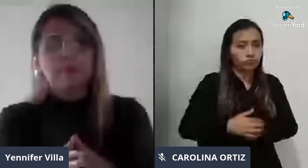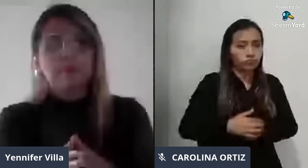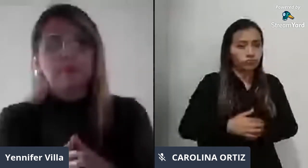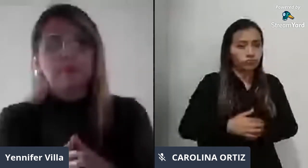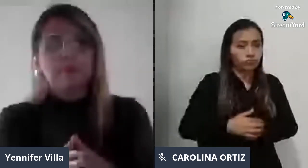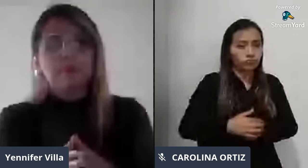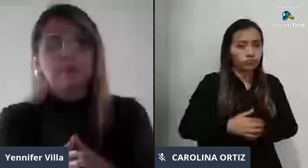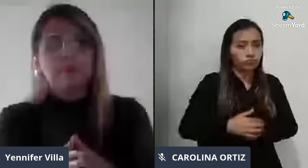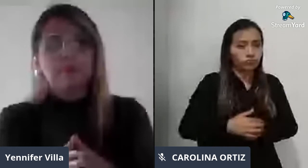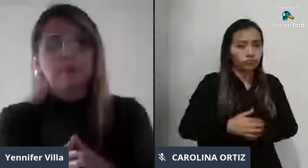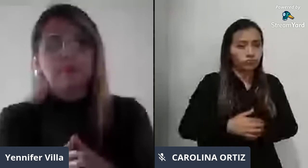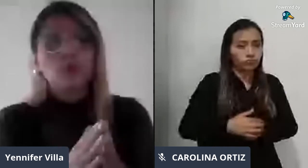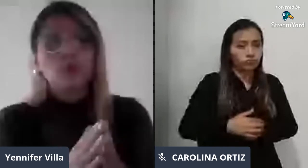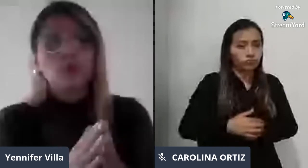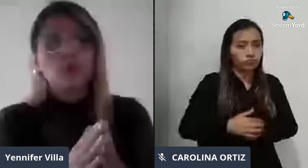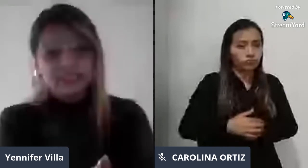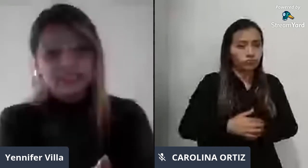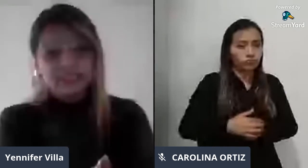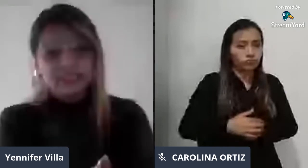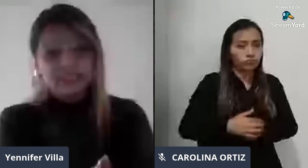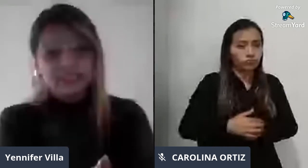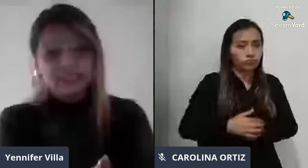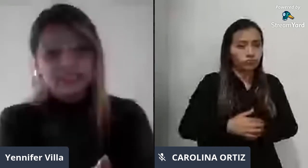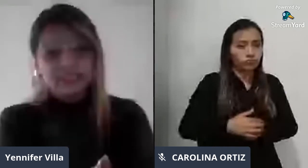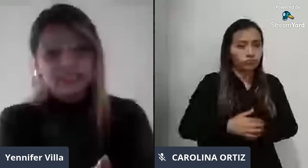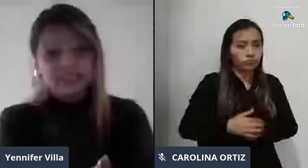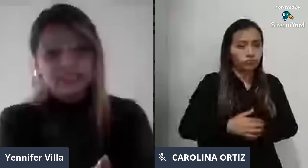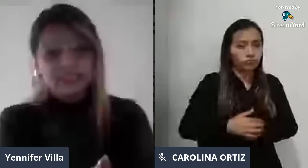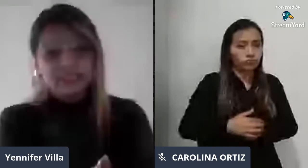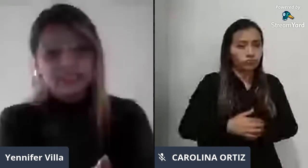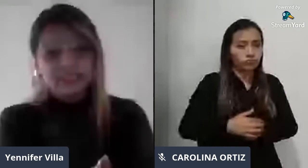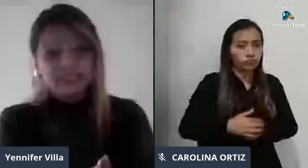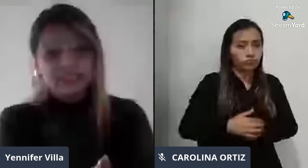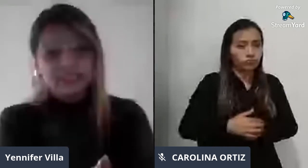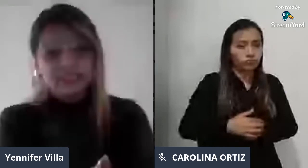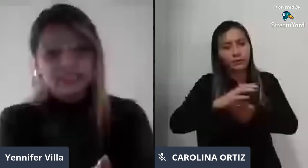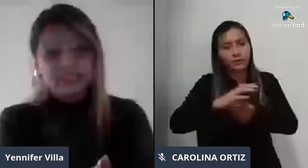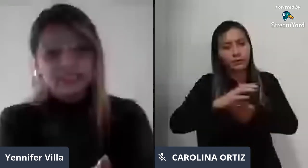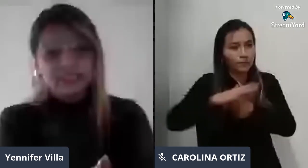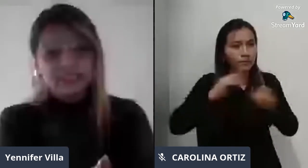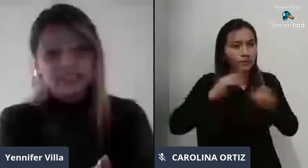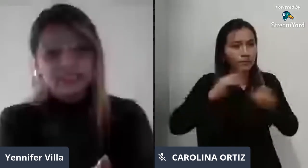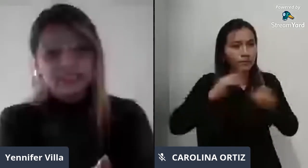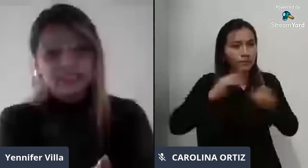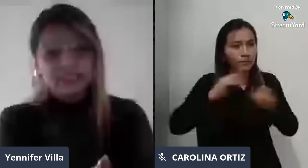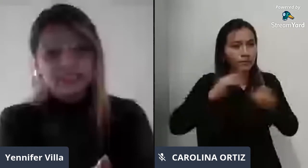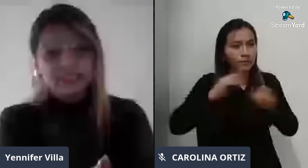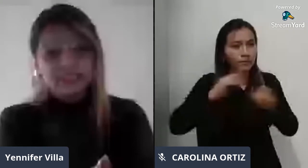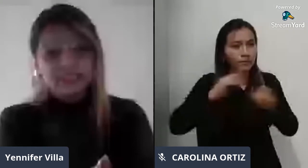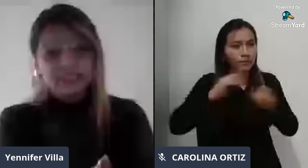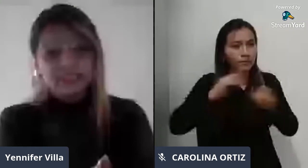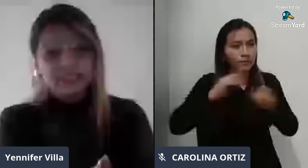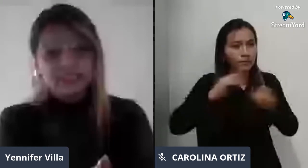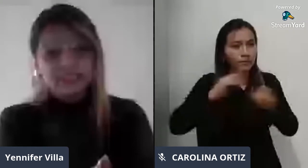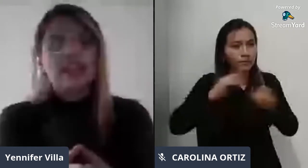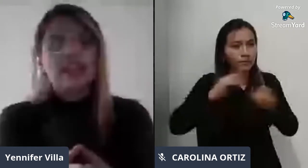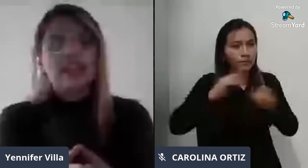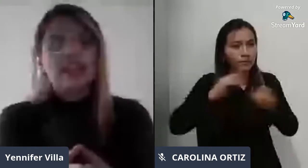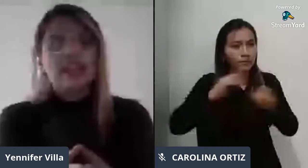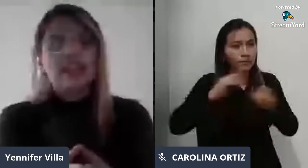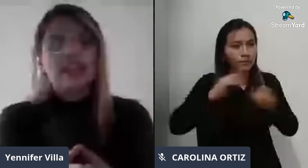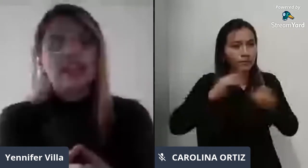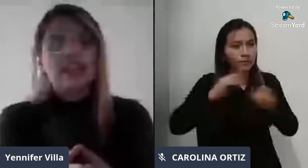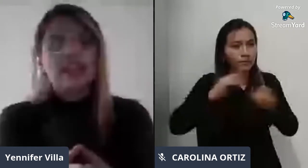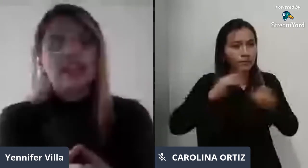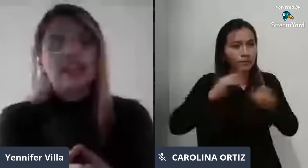en Medellín, y tiene que ver con no hay claridad sobre la forma en la que se hacen los mapeos para llevar las